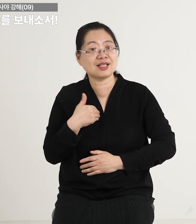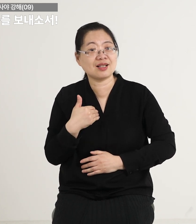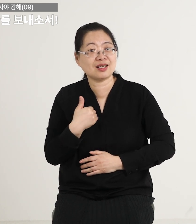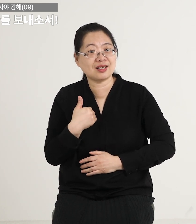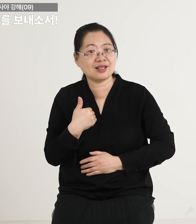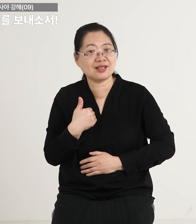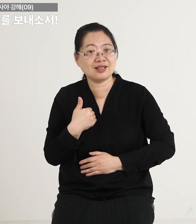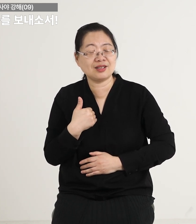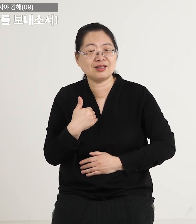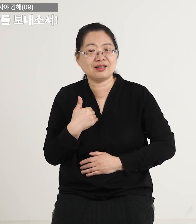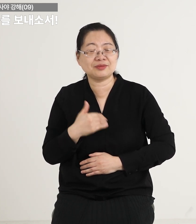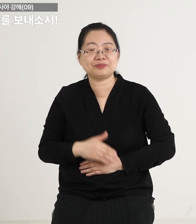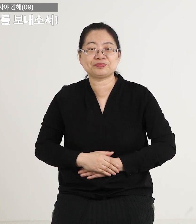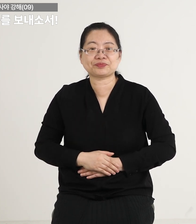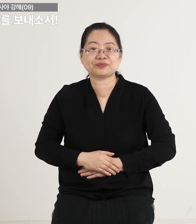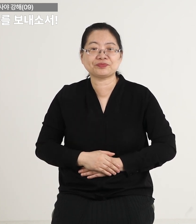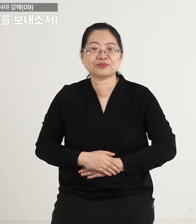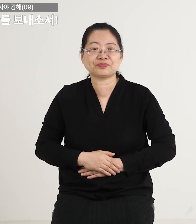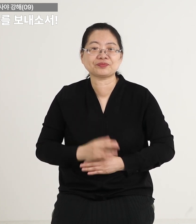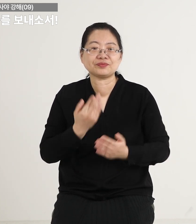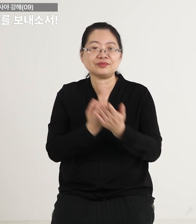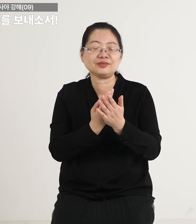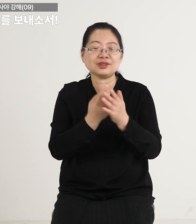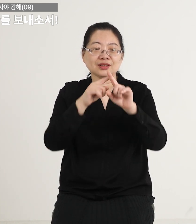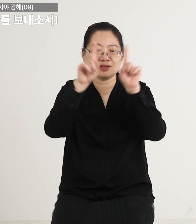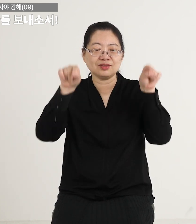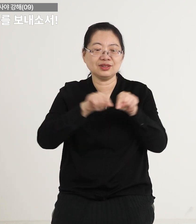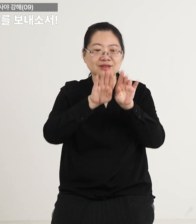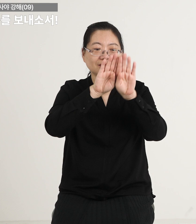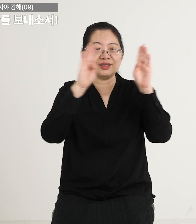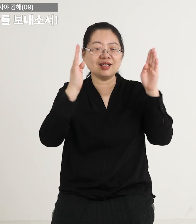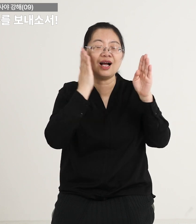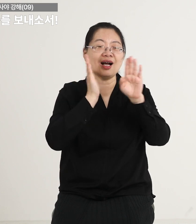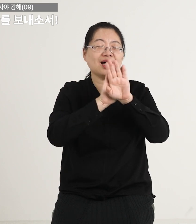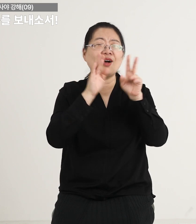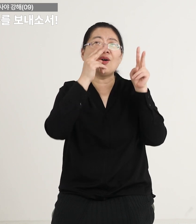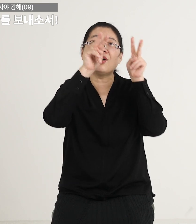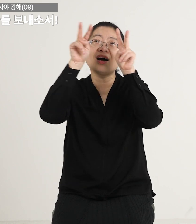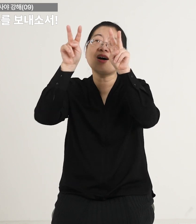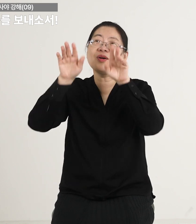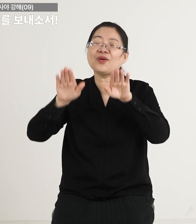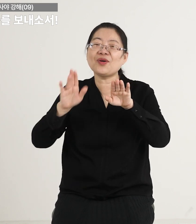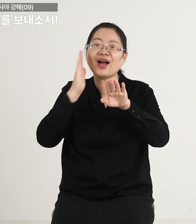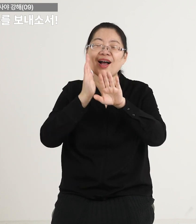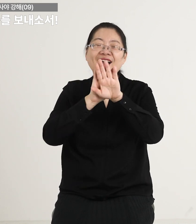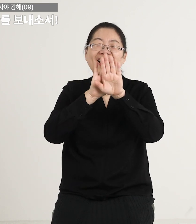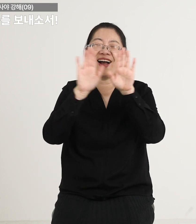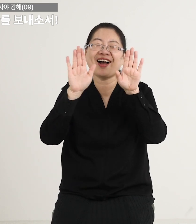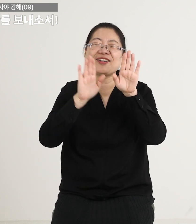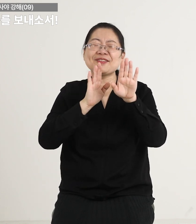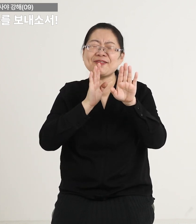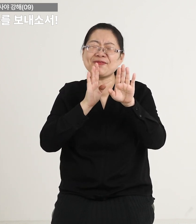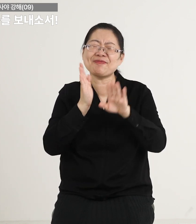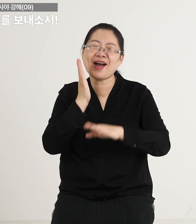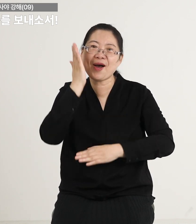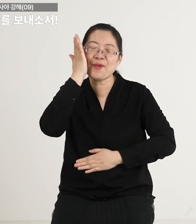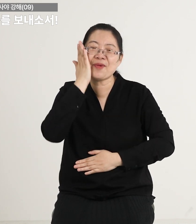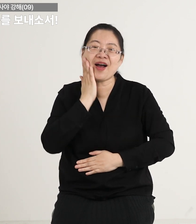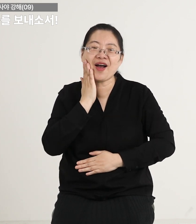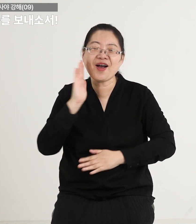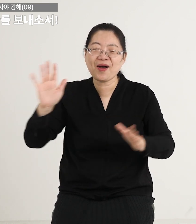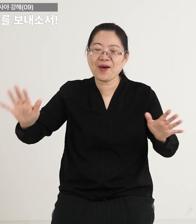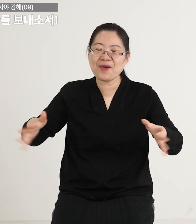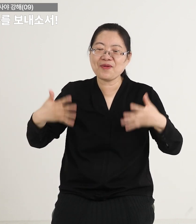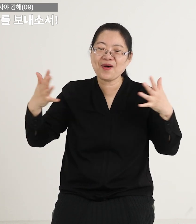제가 창문으로 하늘을 보니까 오늘 하늘이 정말 시퍼래요. 시퍼래요.